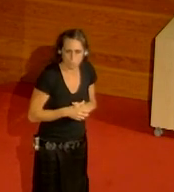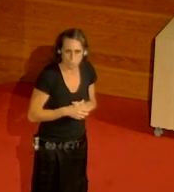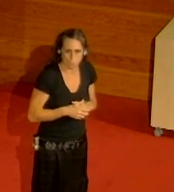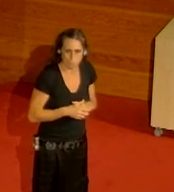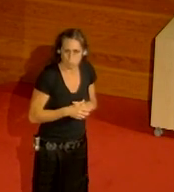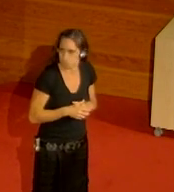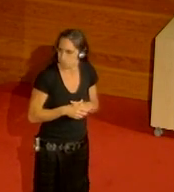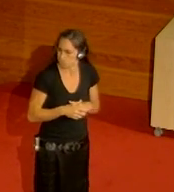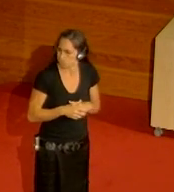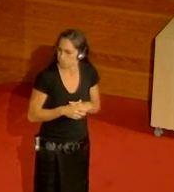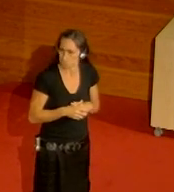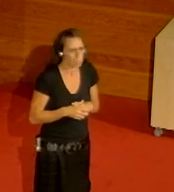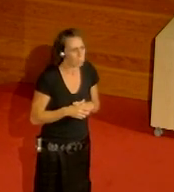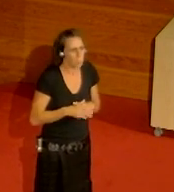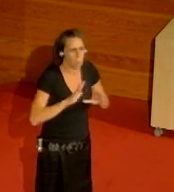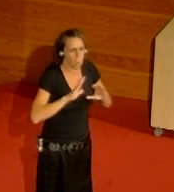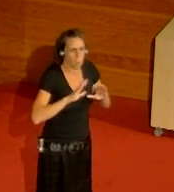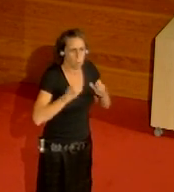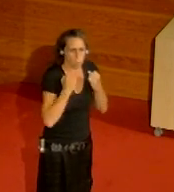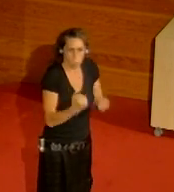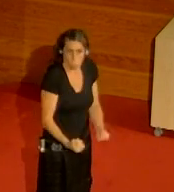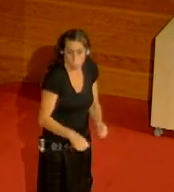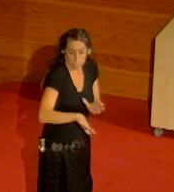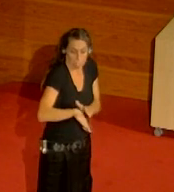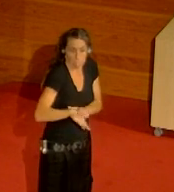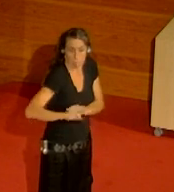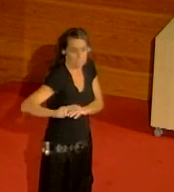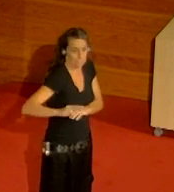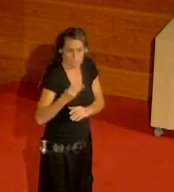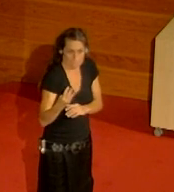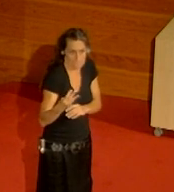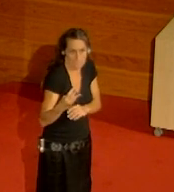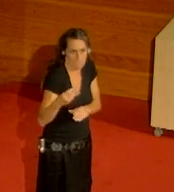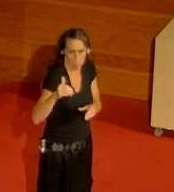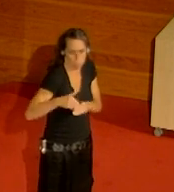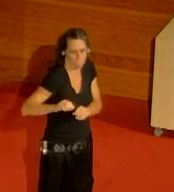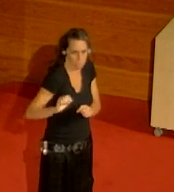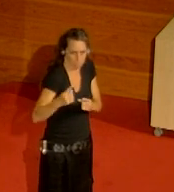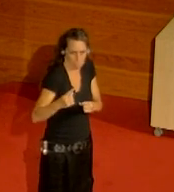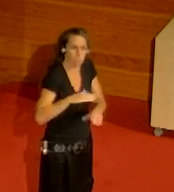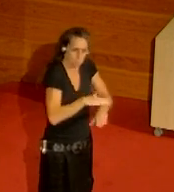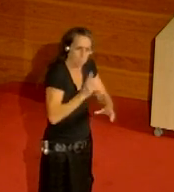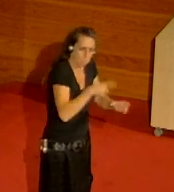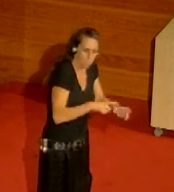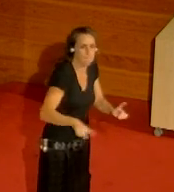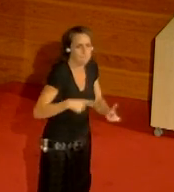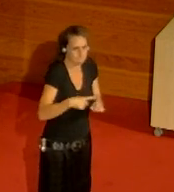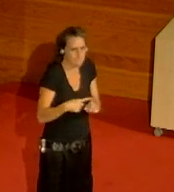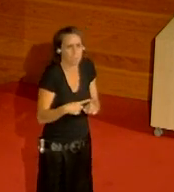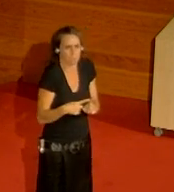aparte de que la ultraderecha se consolidó como tercera fuerza más votada O sea no solamente entre el gobierno sino que sumó muchos más